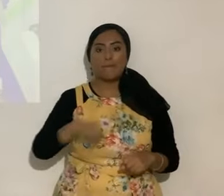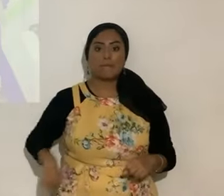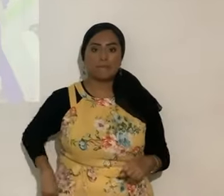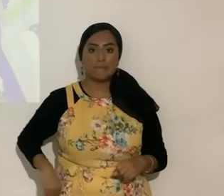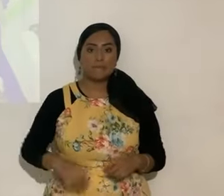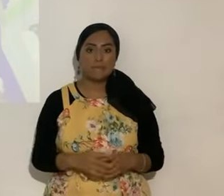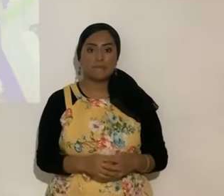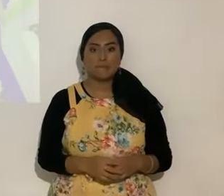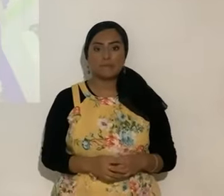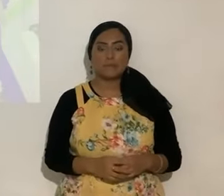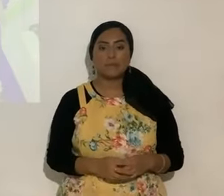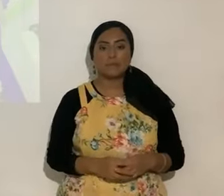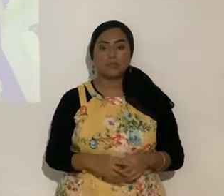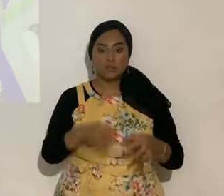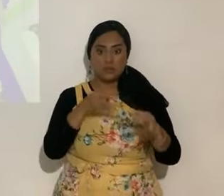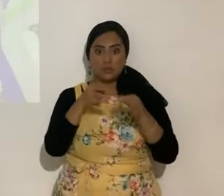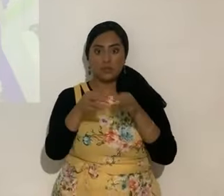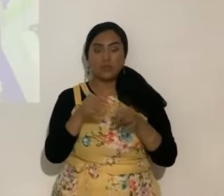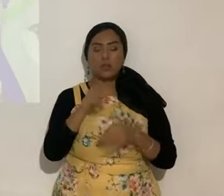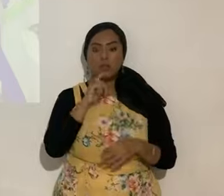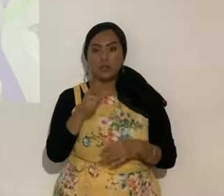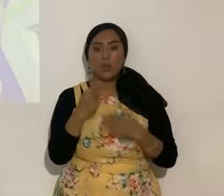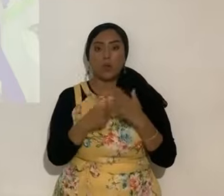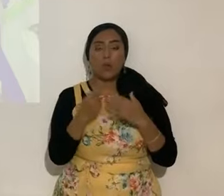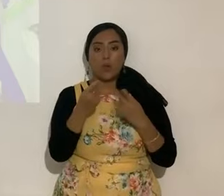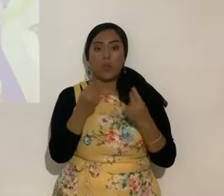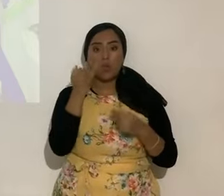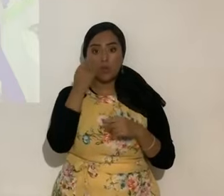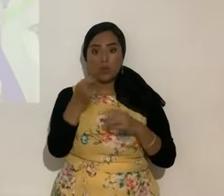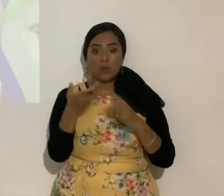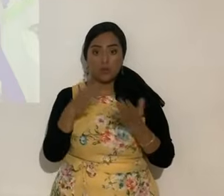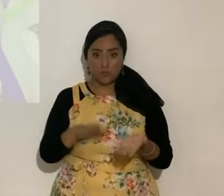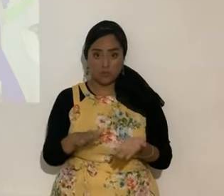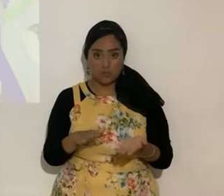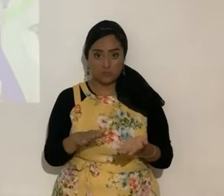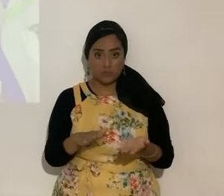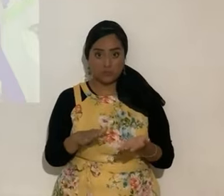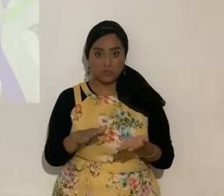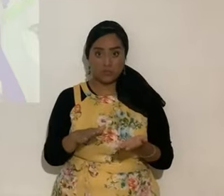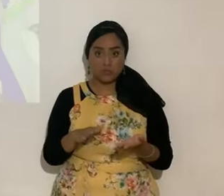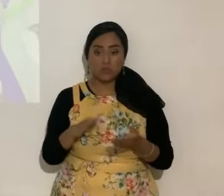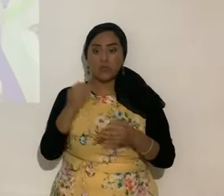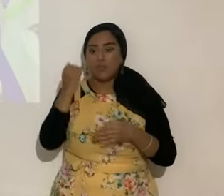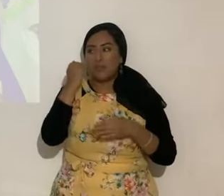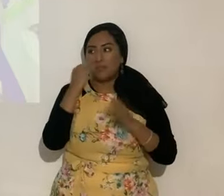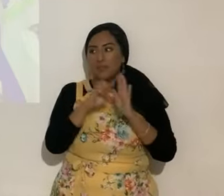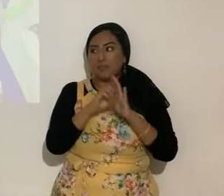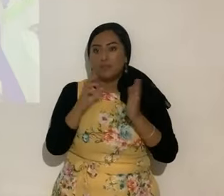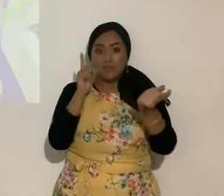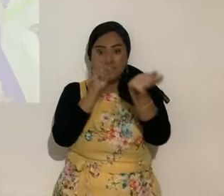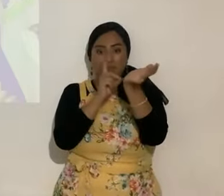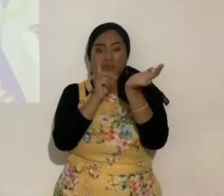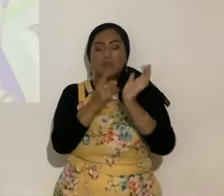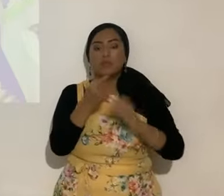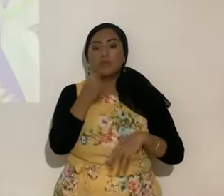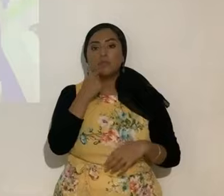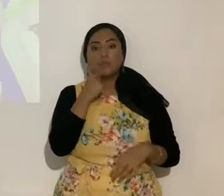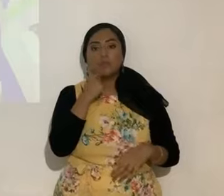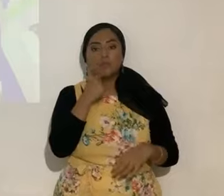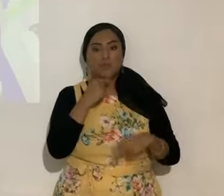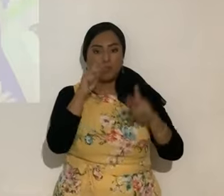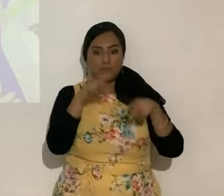Estoy hablando literalmente, ¿qué harías, si tuvieras muerto? Que una persona, los médicos en el quirófano, hubieran